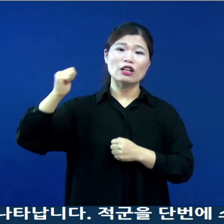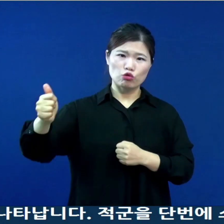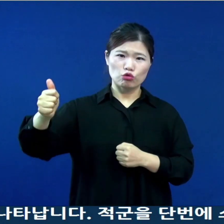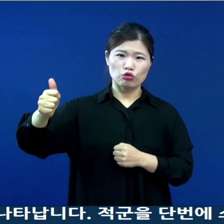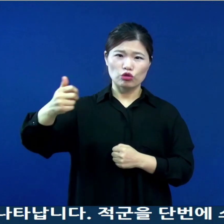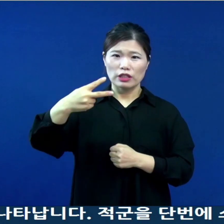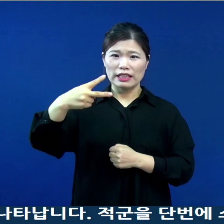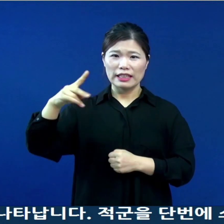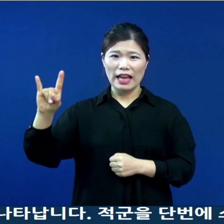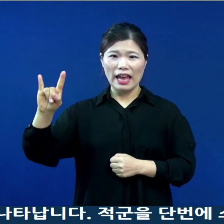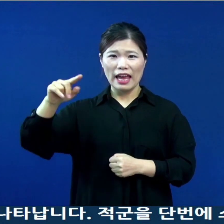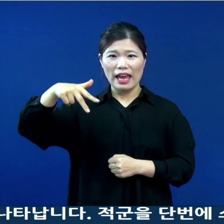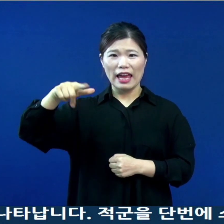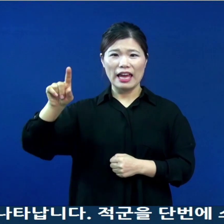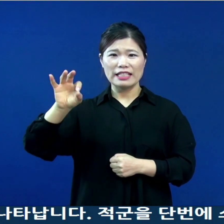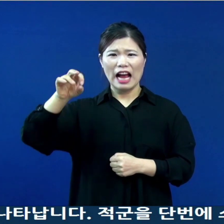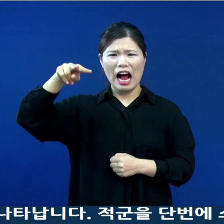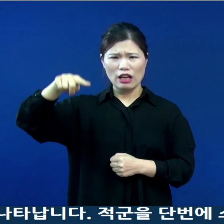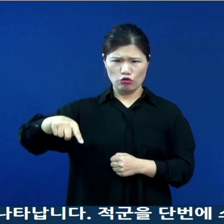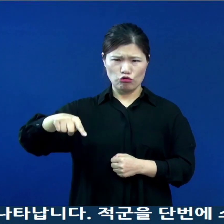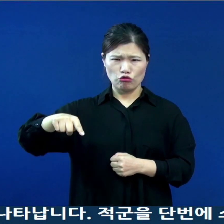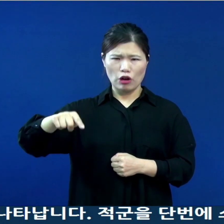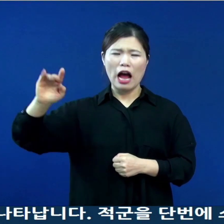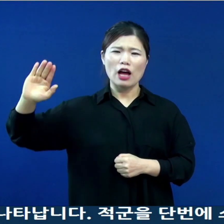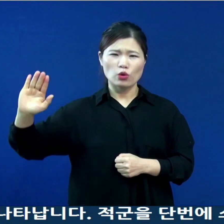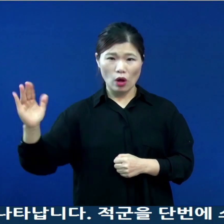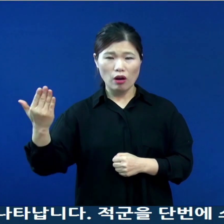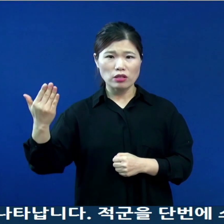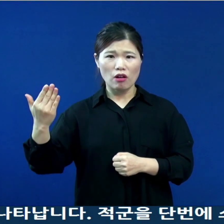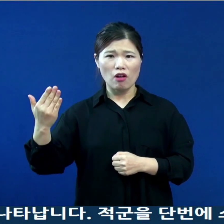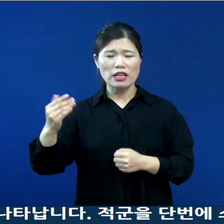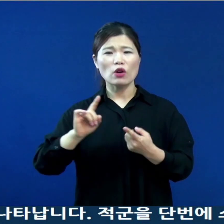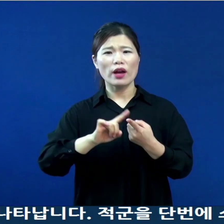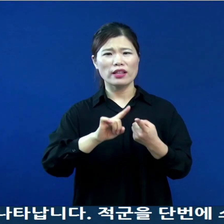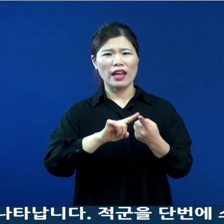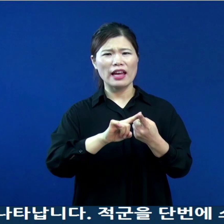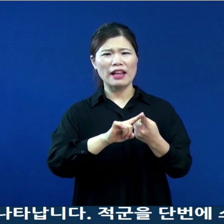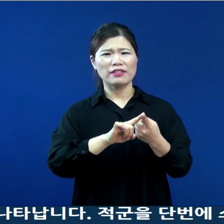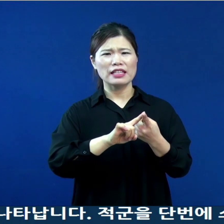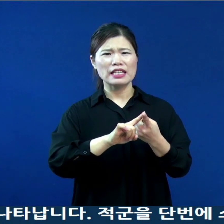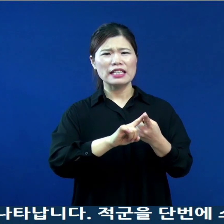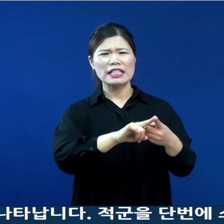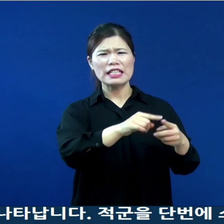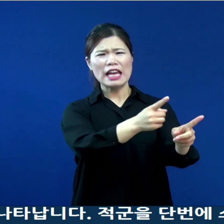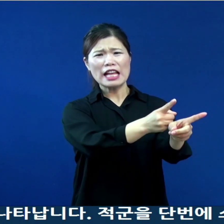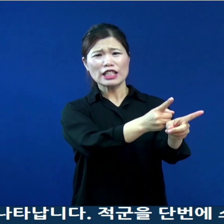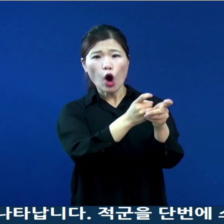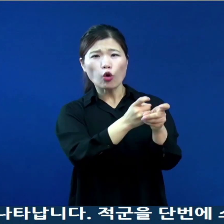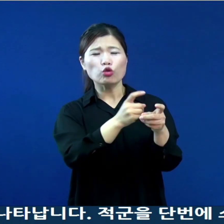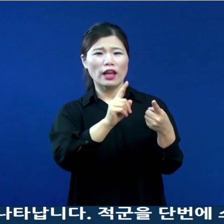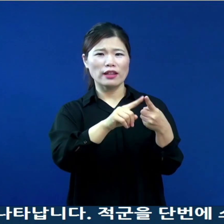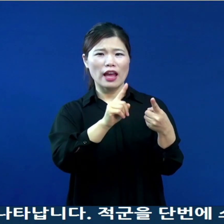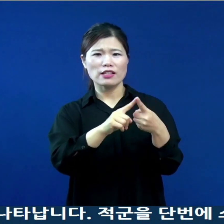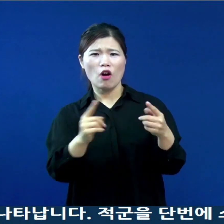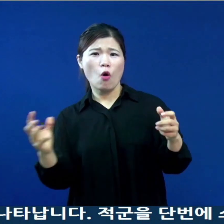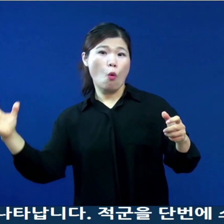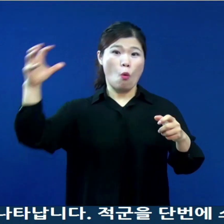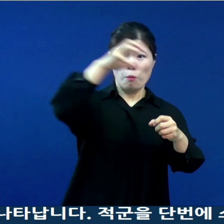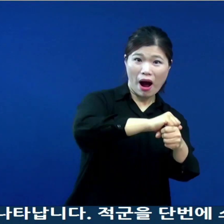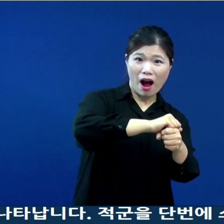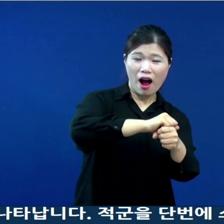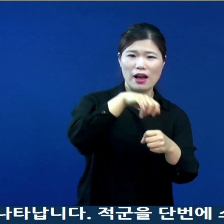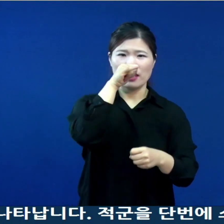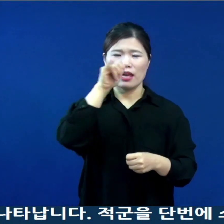적군을 순식간에 제압하는 그런 노래로 표현하고 있다는 것이죠. 오늘 본문에도